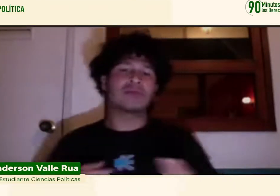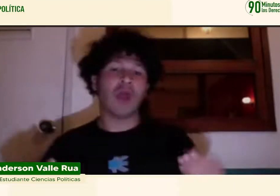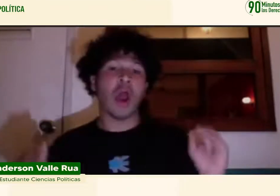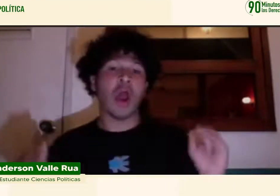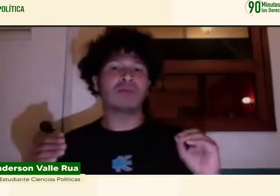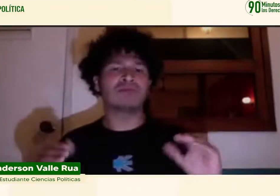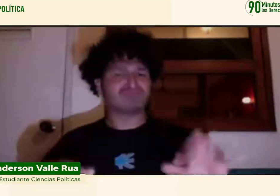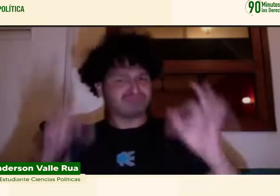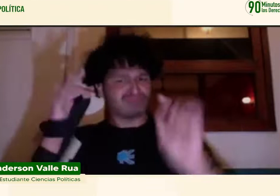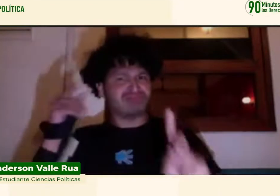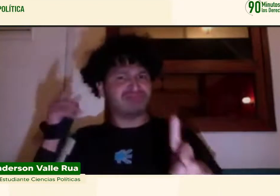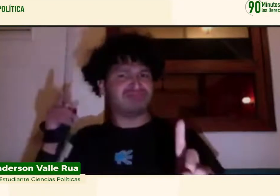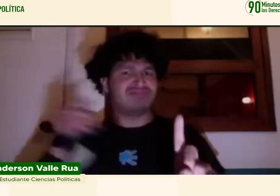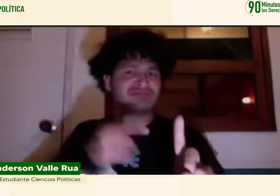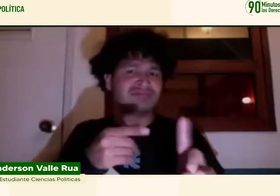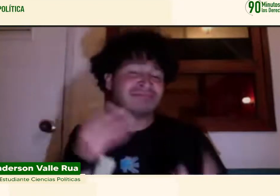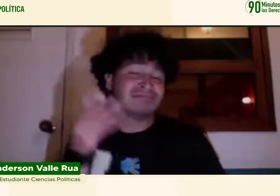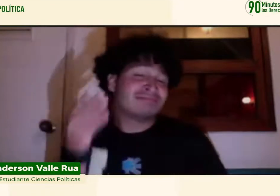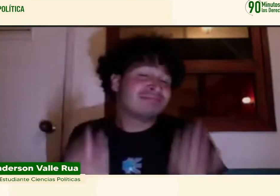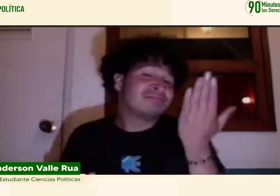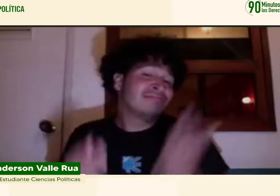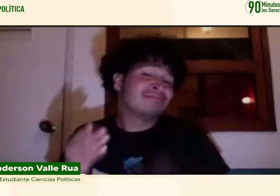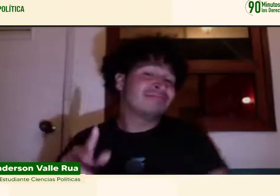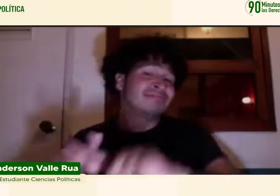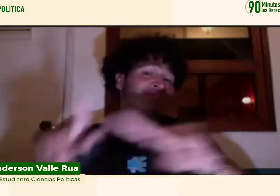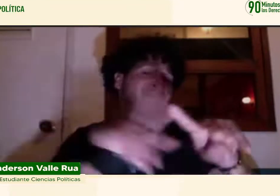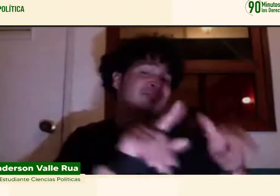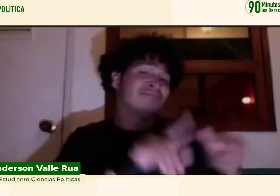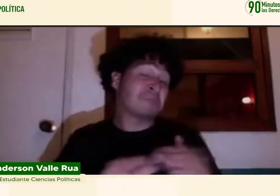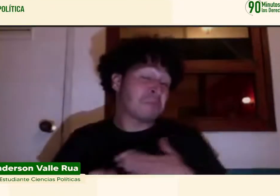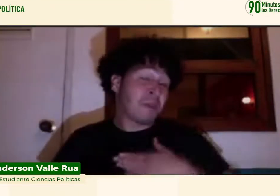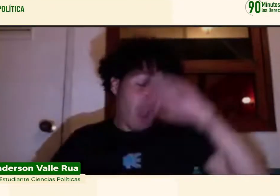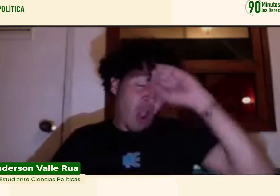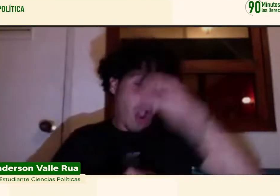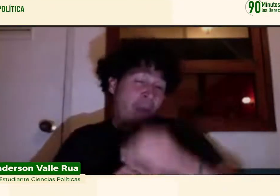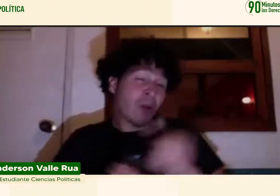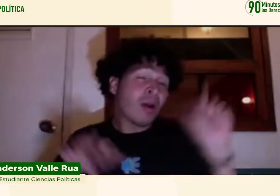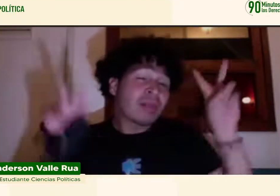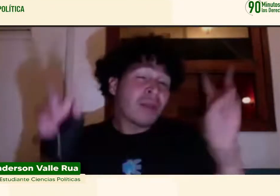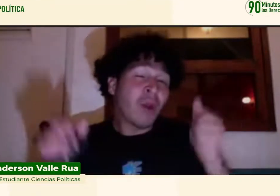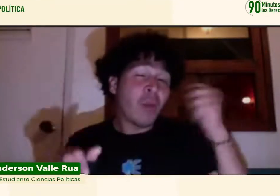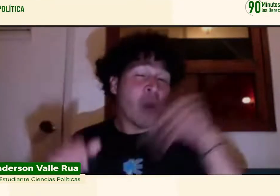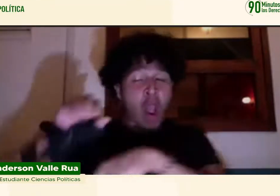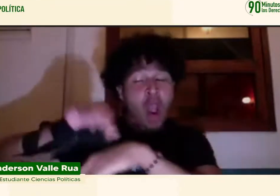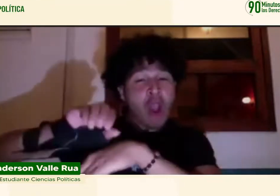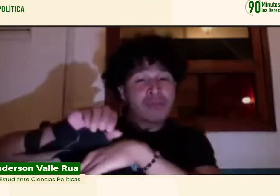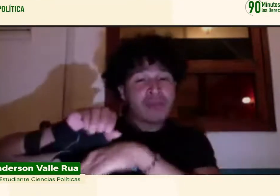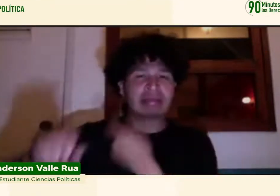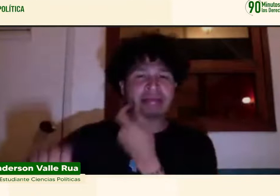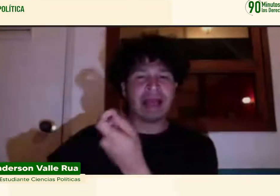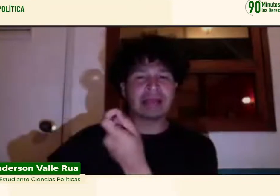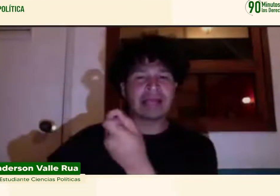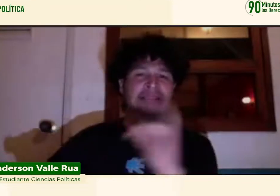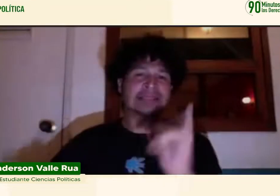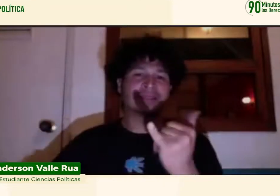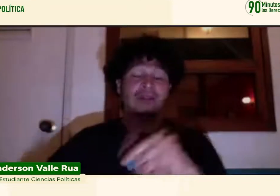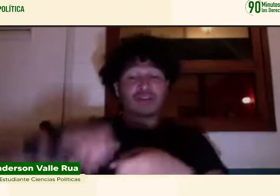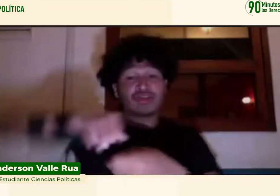mis afiliados siendo organizaciones o ciudadanos y que eso pueda generar también influenciar sus decisiones es